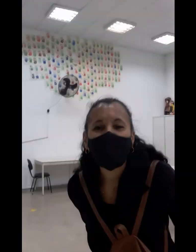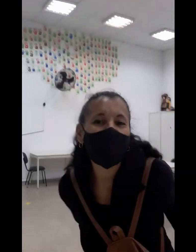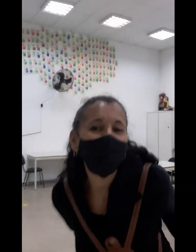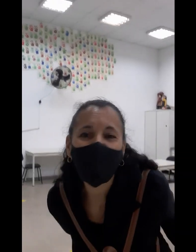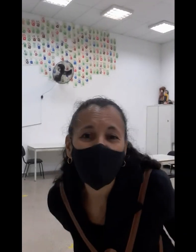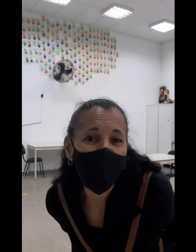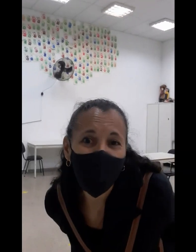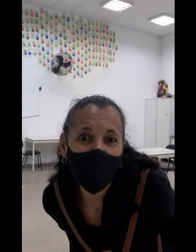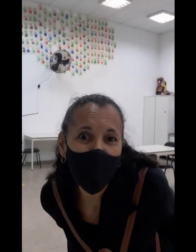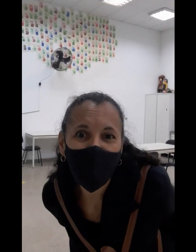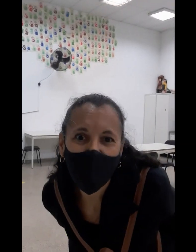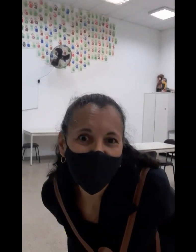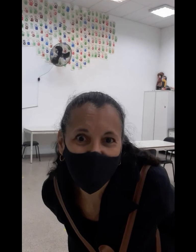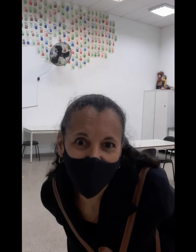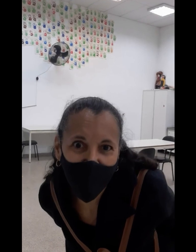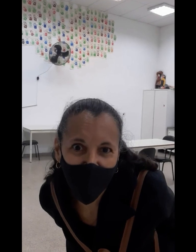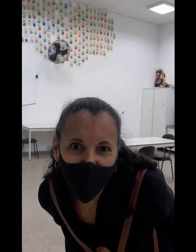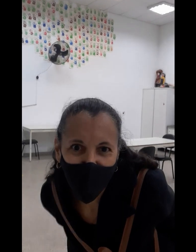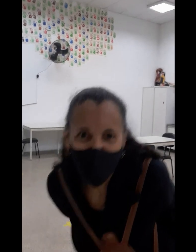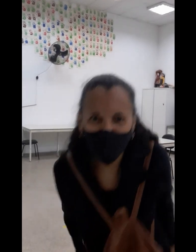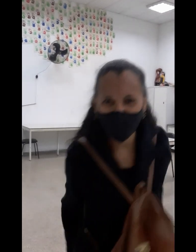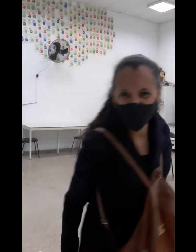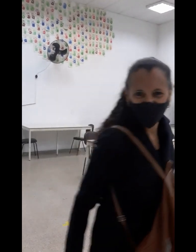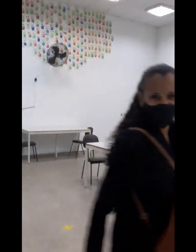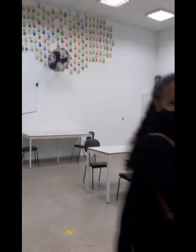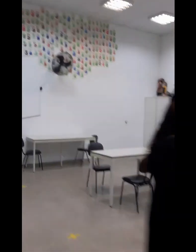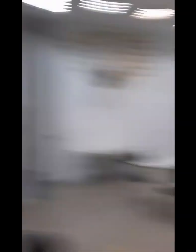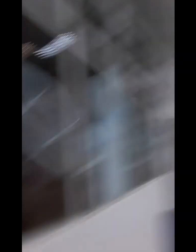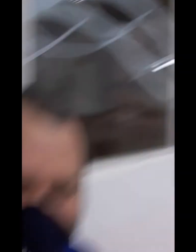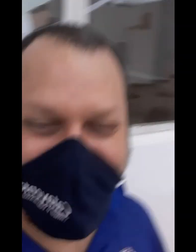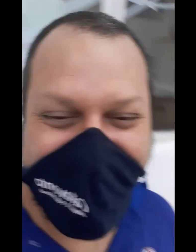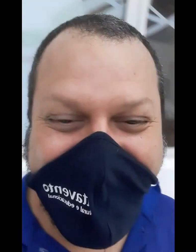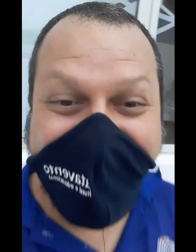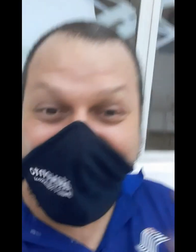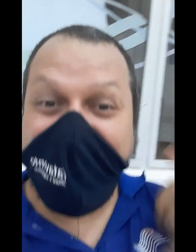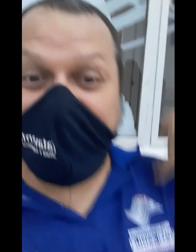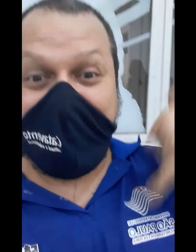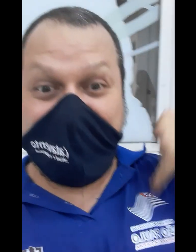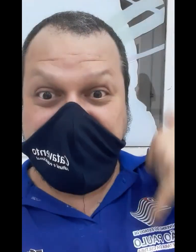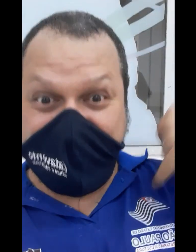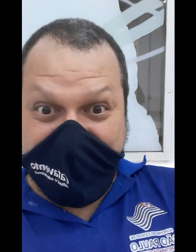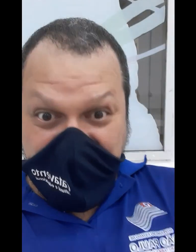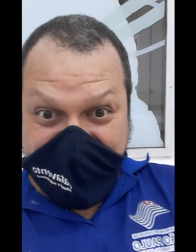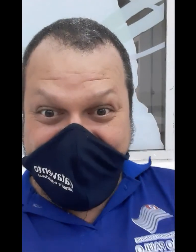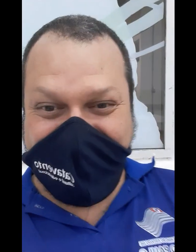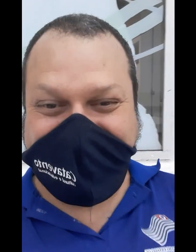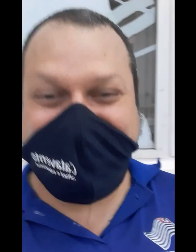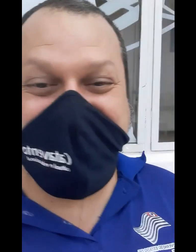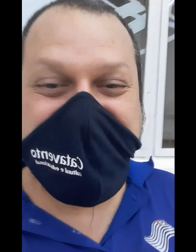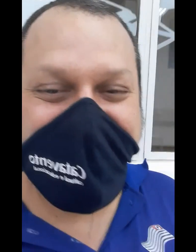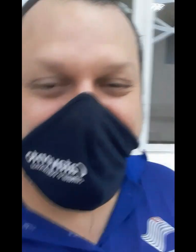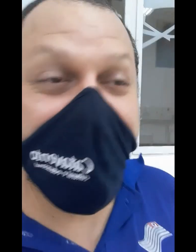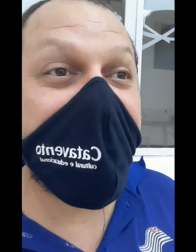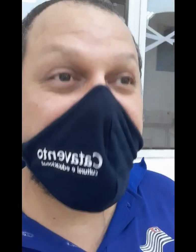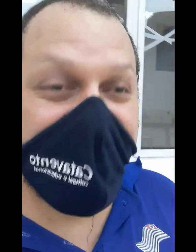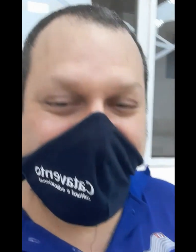Quero que cante parabéns, tá? É! É o quê? Aniversário dela? Sim, escorpiana.